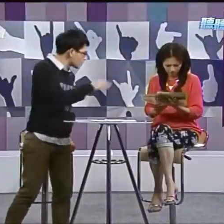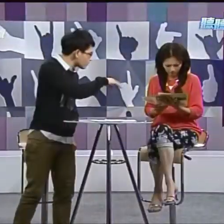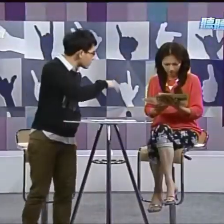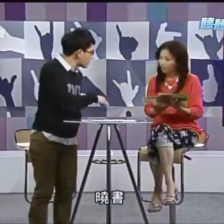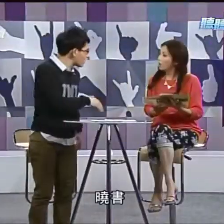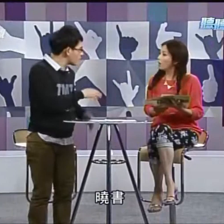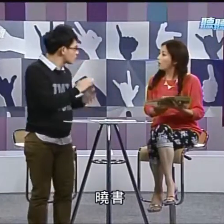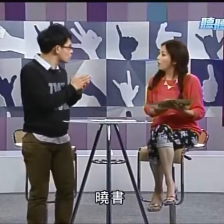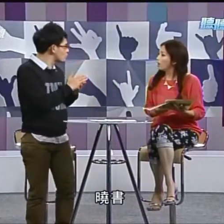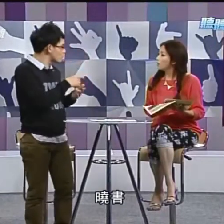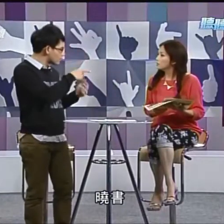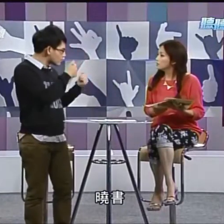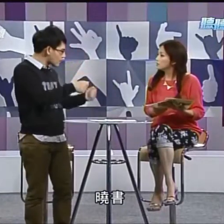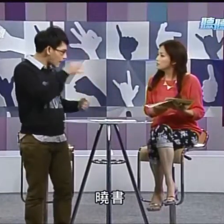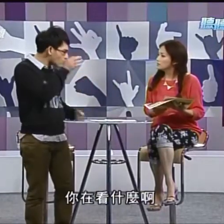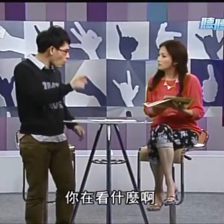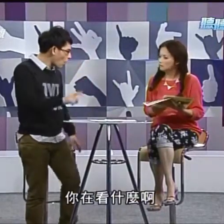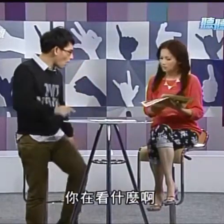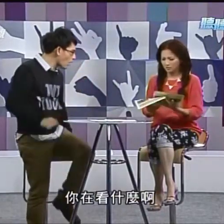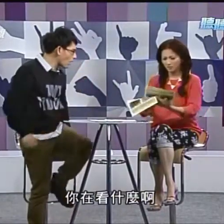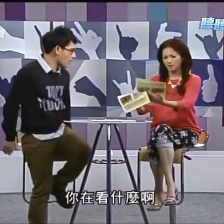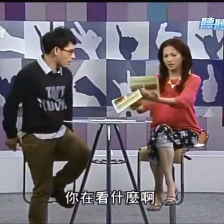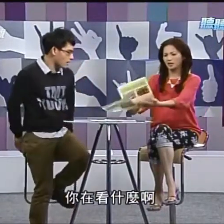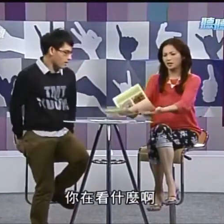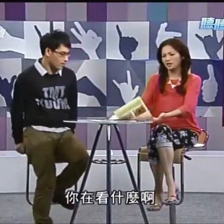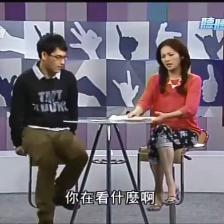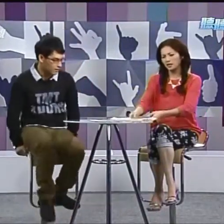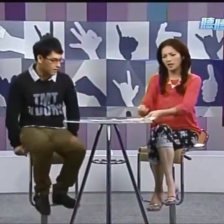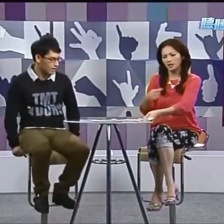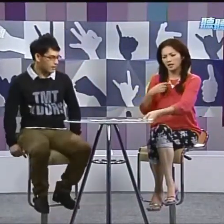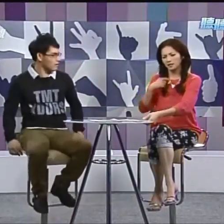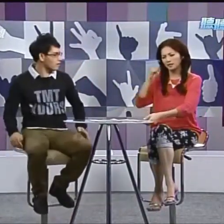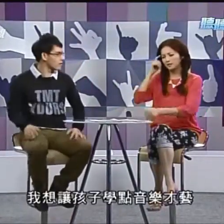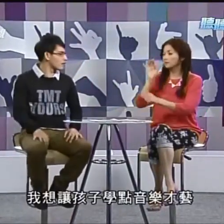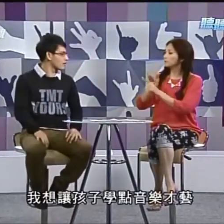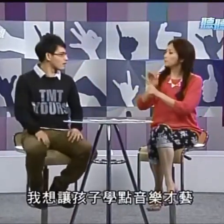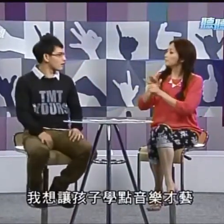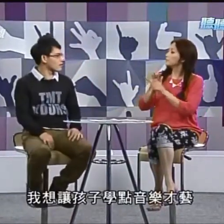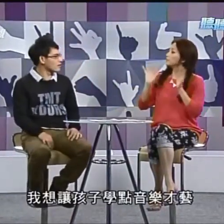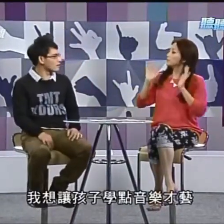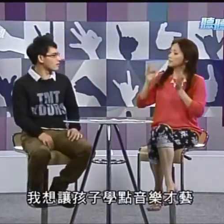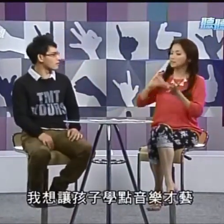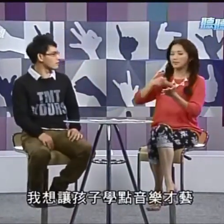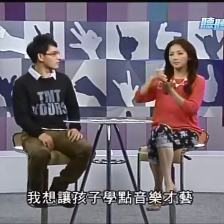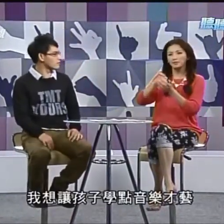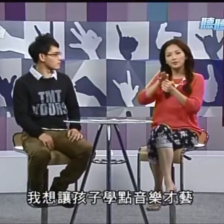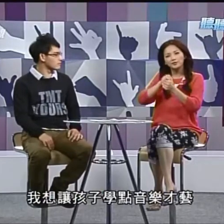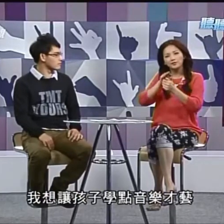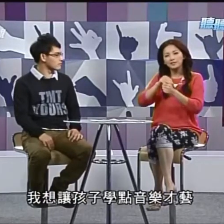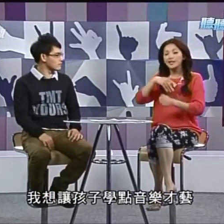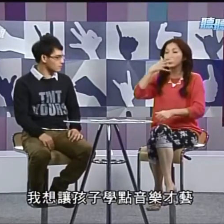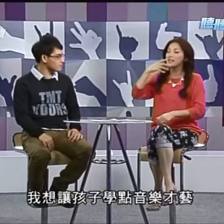哎，小熊啊，你在看什么啊？ 哦，我想让孩子学点音乐才